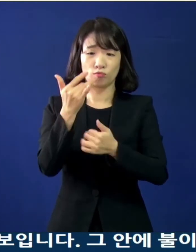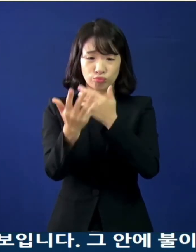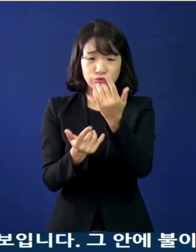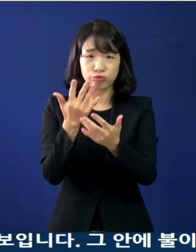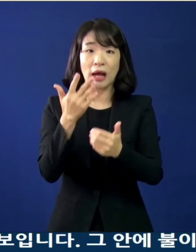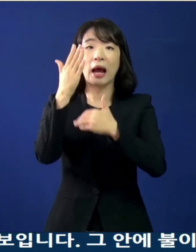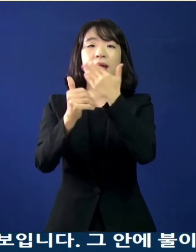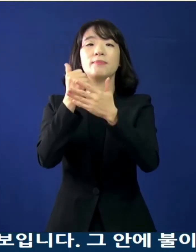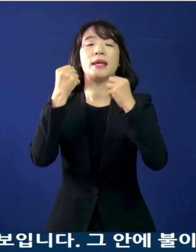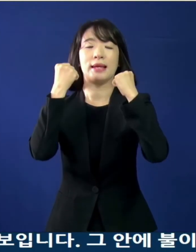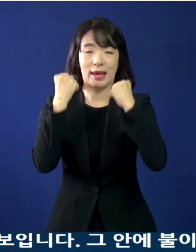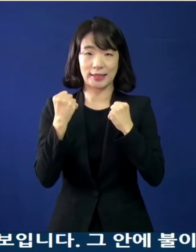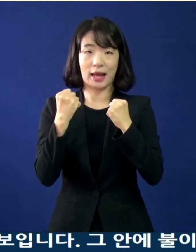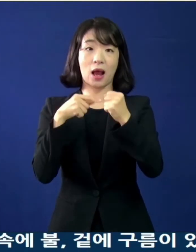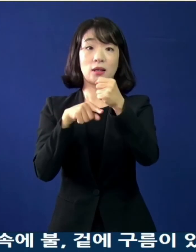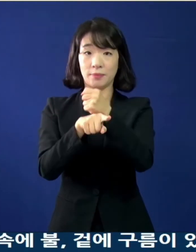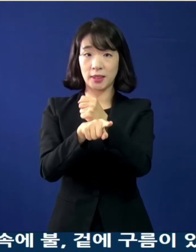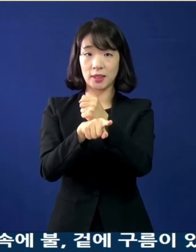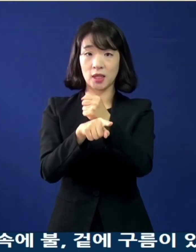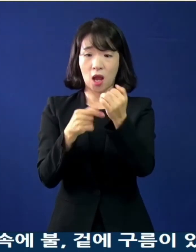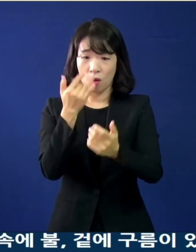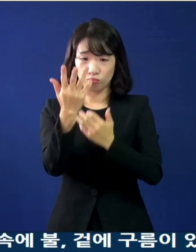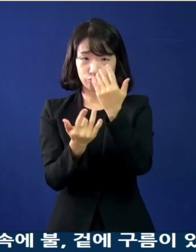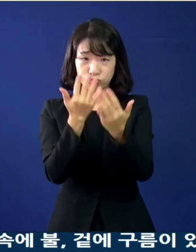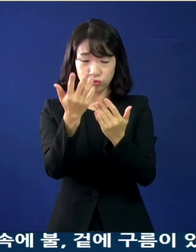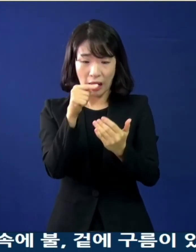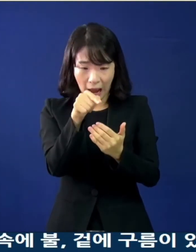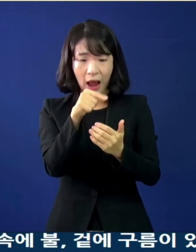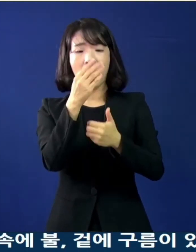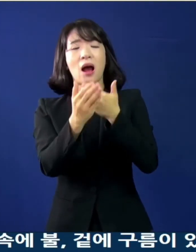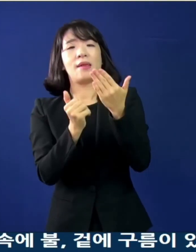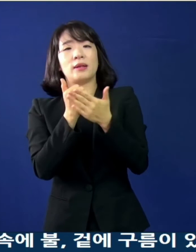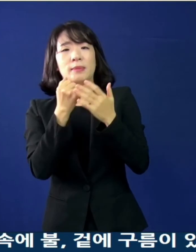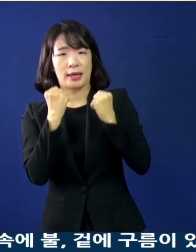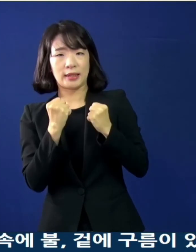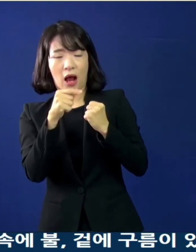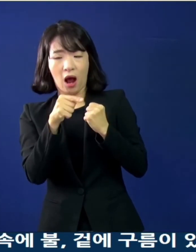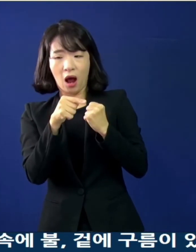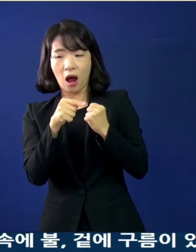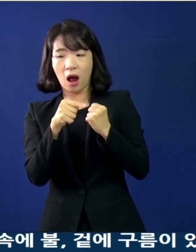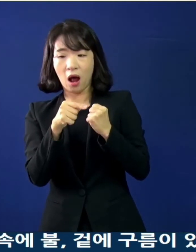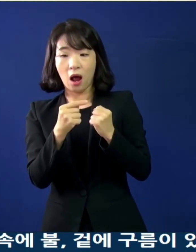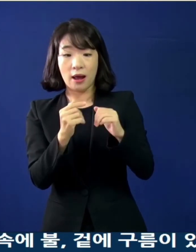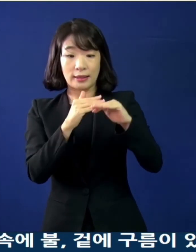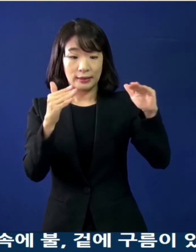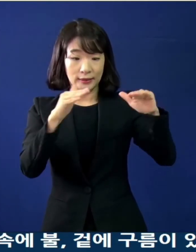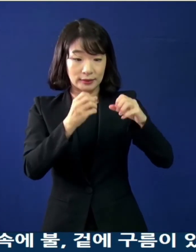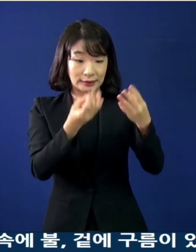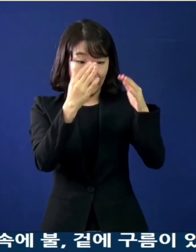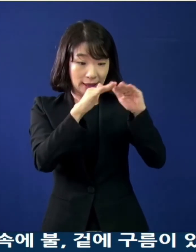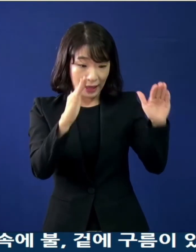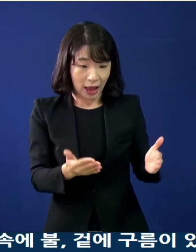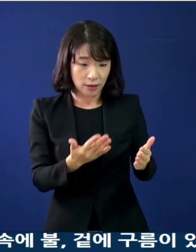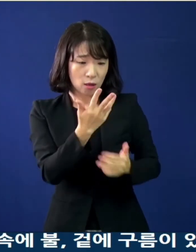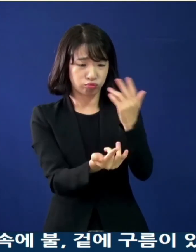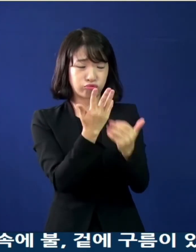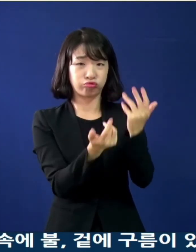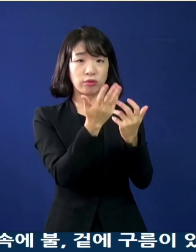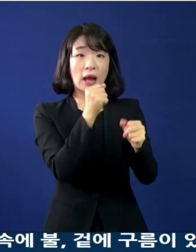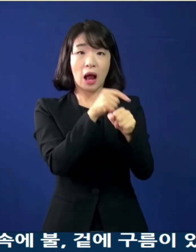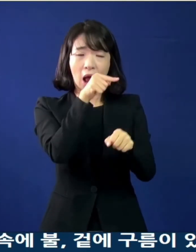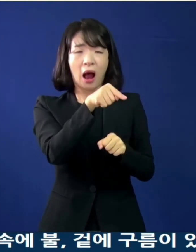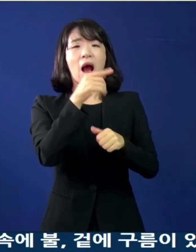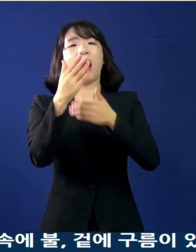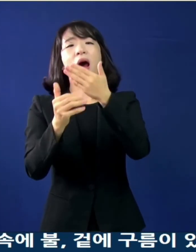하나님이 계시다는 상징입니다. 그 하나님이 계신다는 불의 상징이 제단에 붙었다, 떼어지지 않는다. 그거 뭡니까? 이 제단을